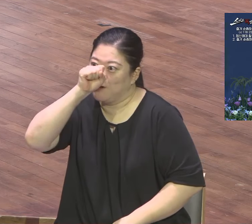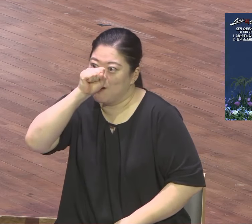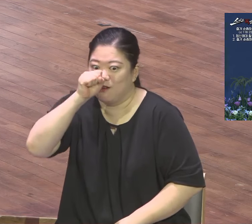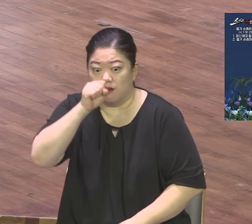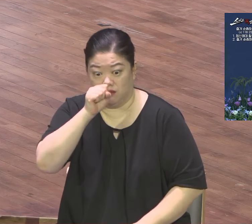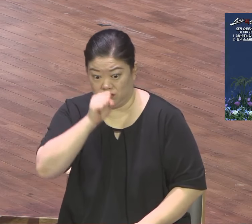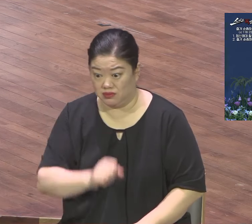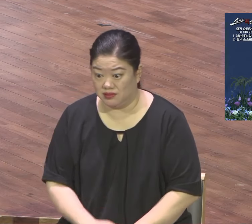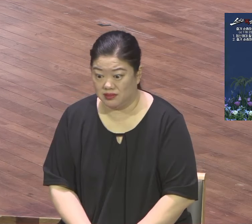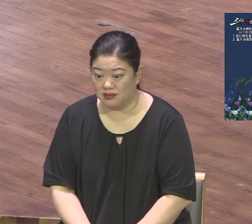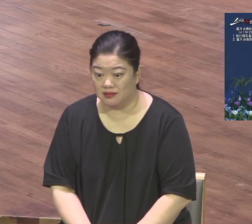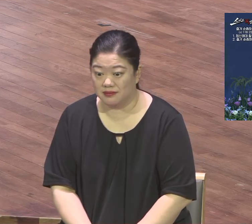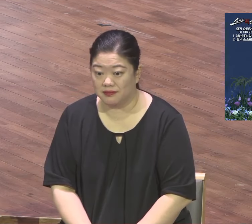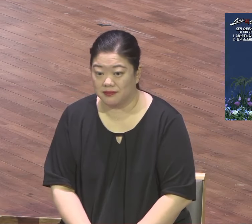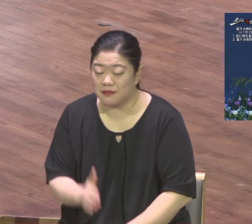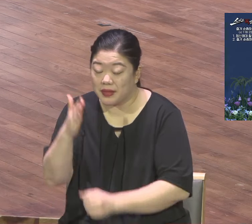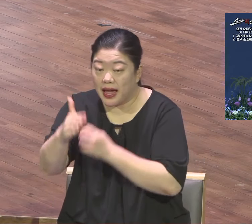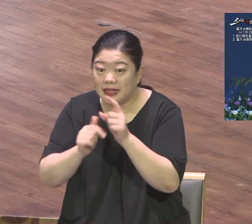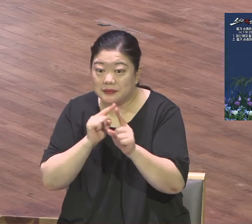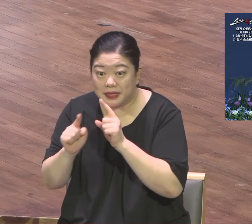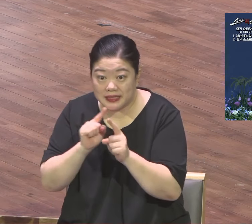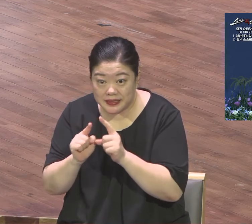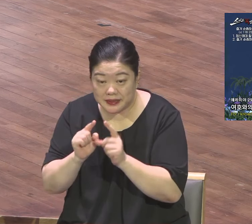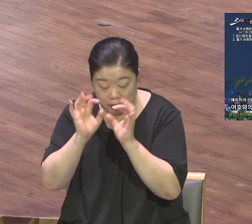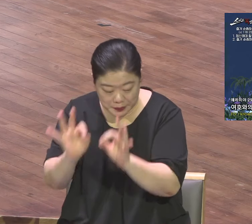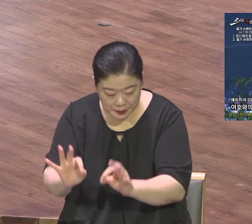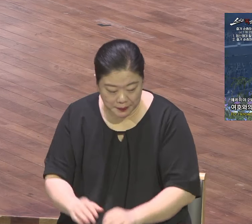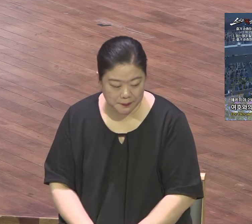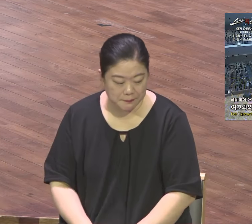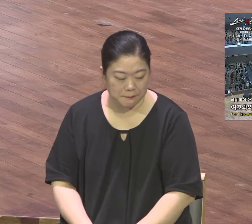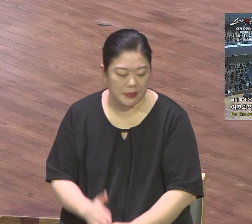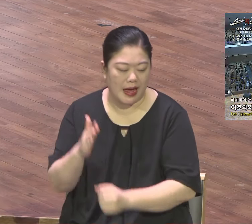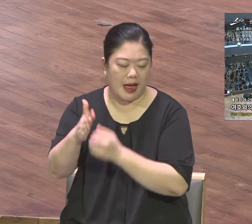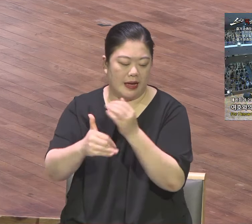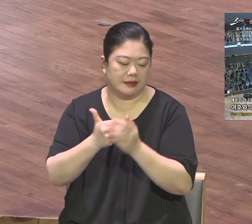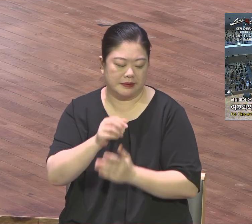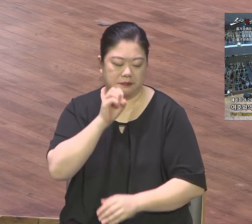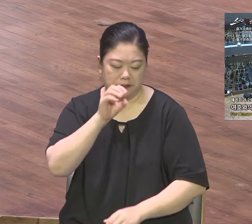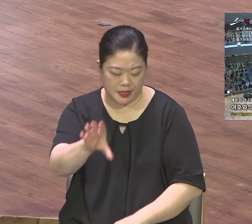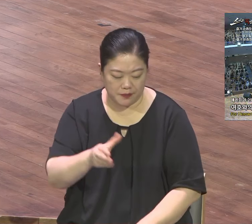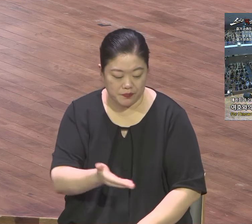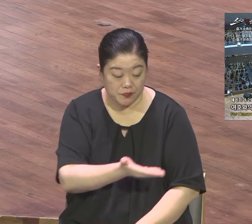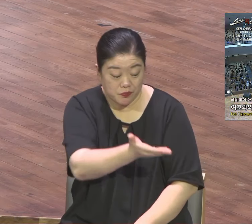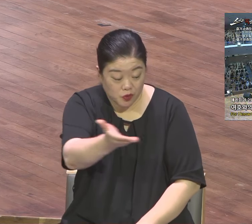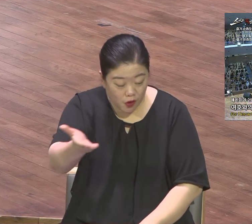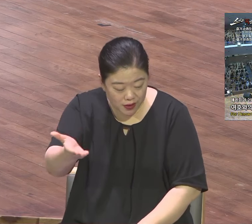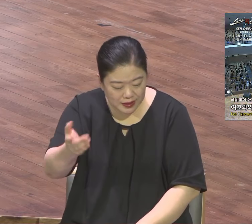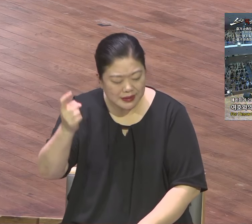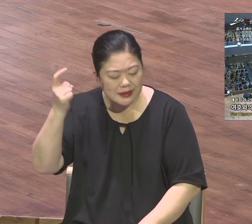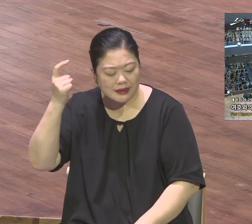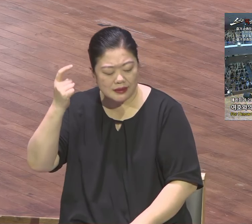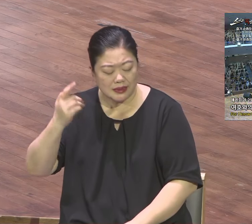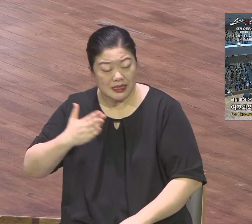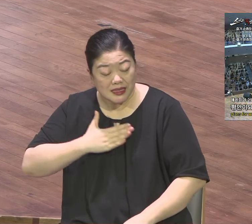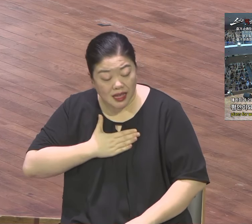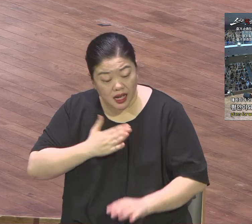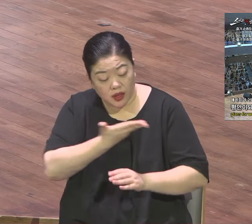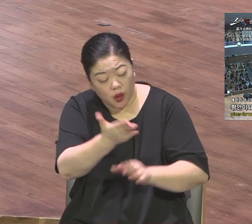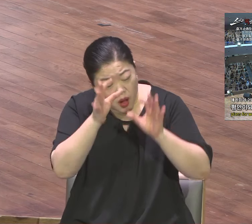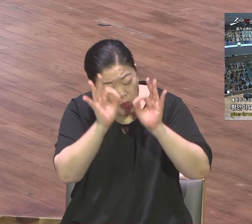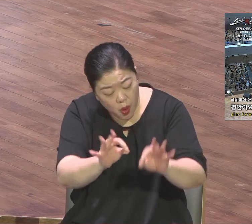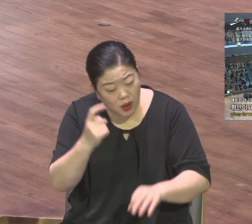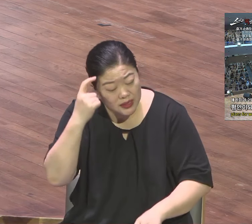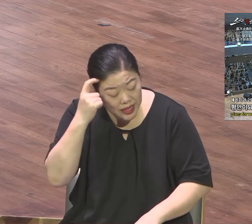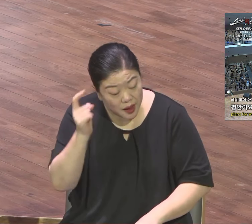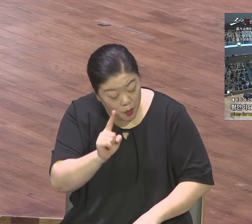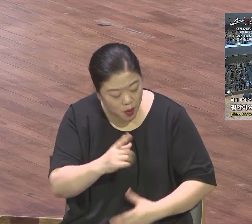하나님의 마음과 생각이 잘 표현됐죠. 여호와의 말씀이니라. 너희를 향한 나의 생각을 내가 아나니